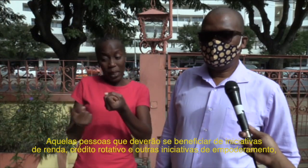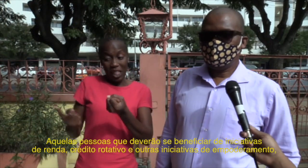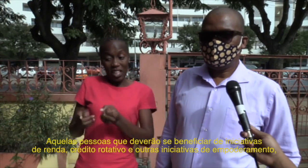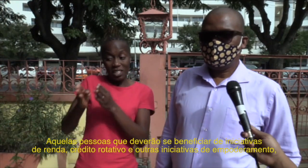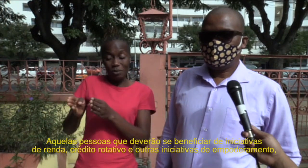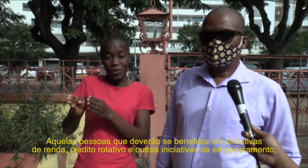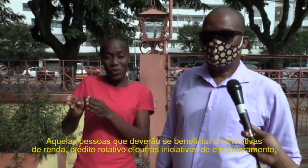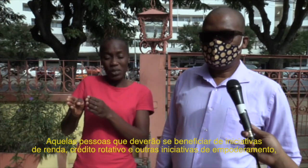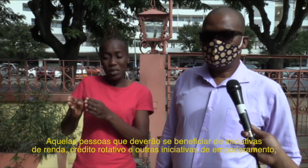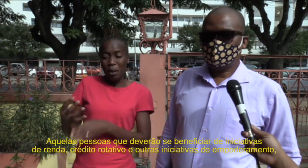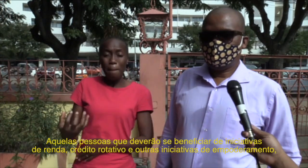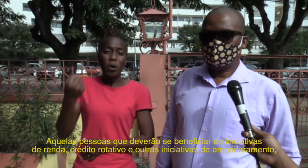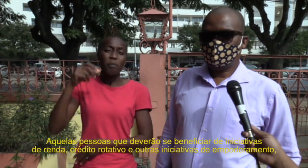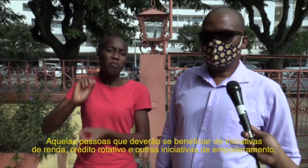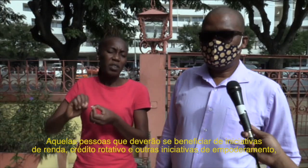de